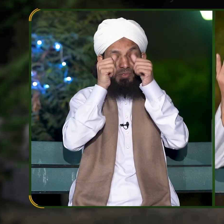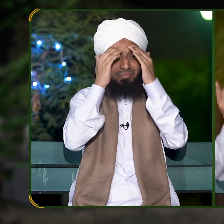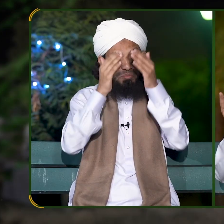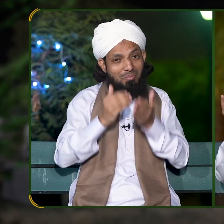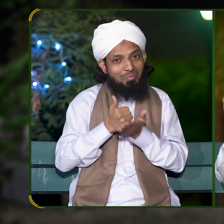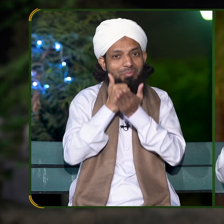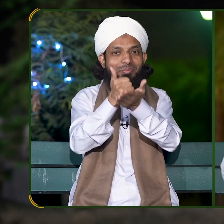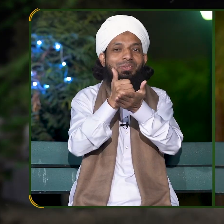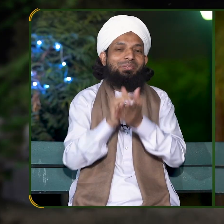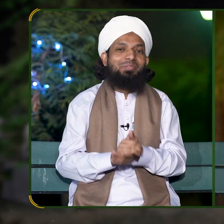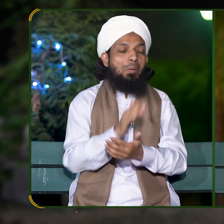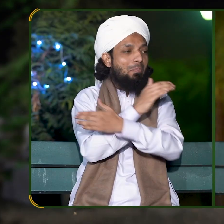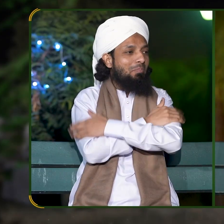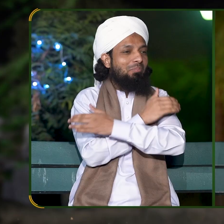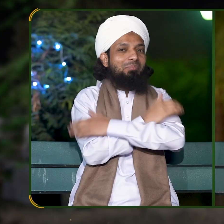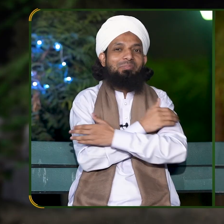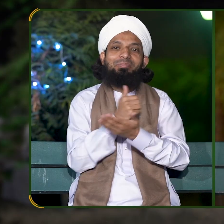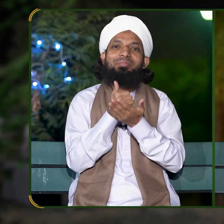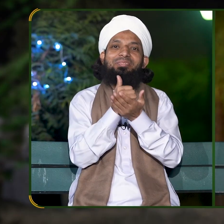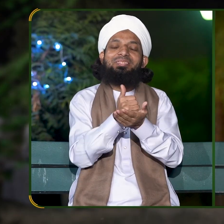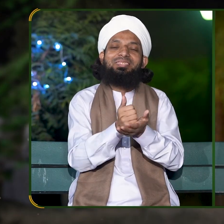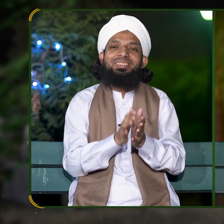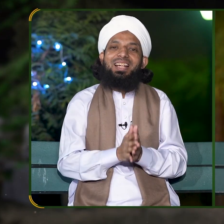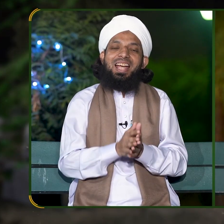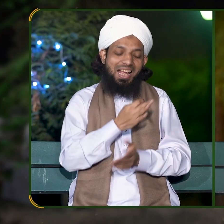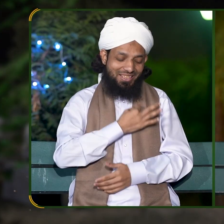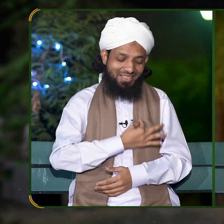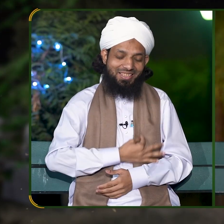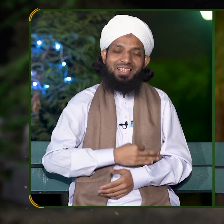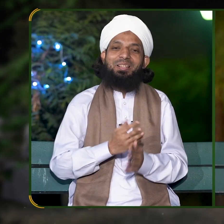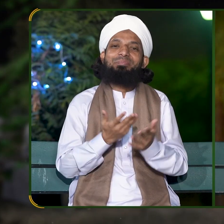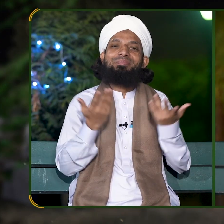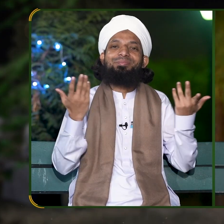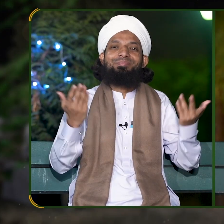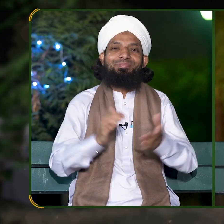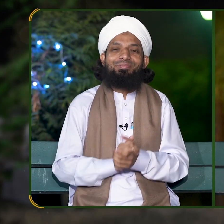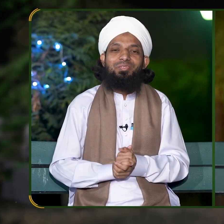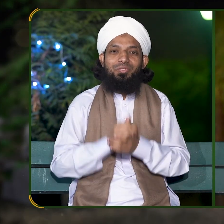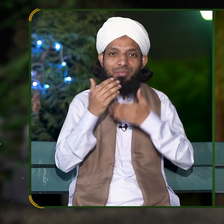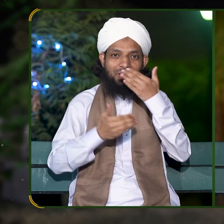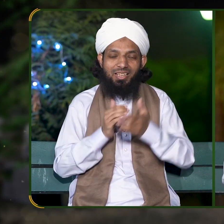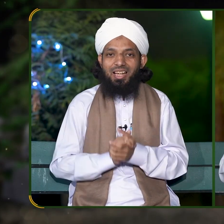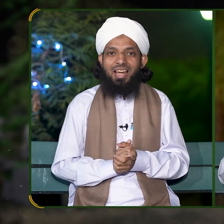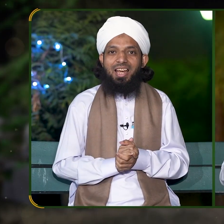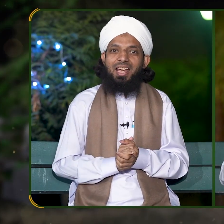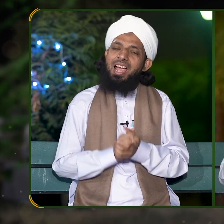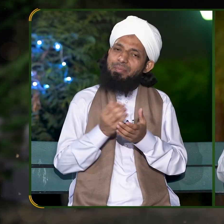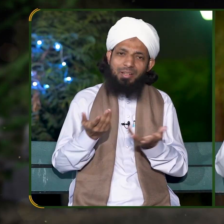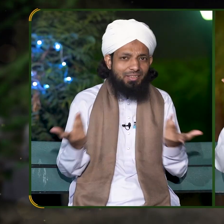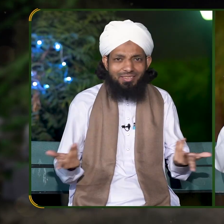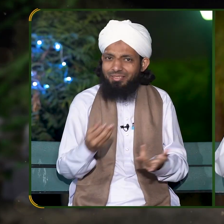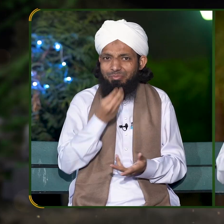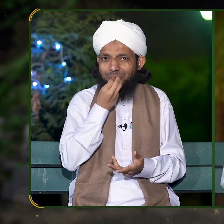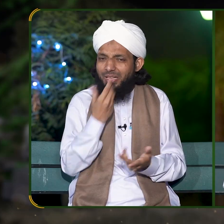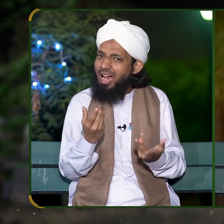عظمت و شان والے، لیکن اس کے باوجود عاجزی کا عالم کیا ہے؟ کیا فرماتے ہیں؟ میں اسی طرح کھاتا ہوں جیسے